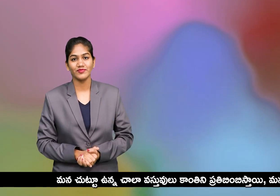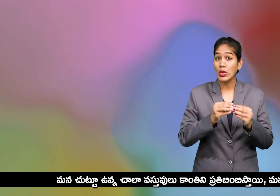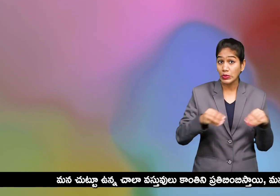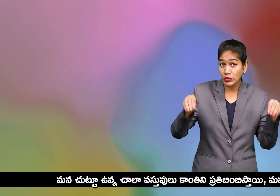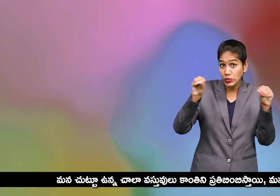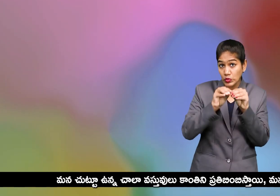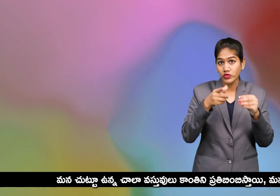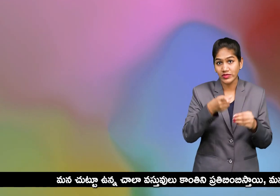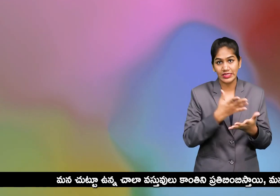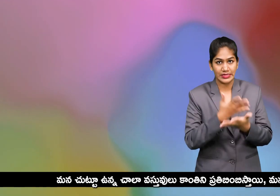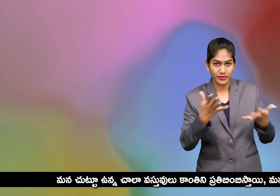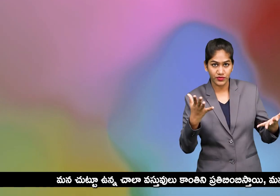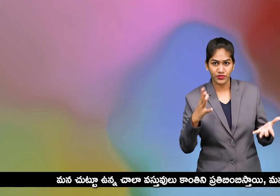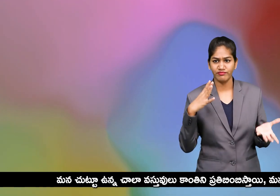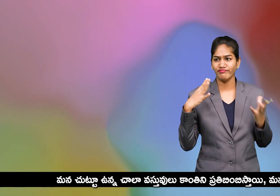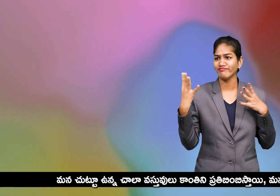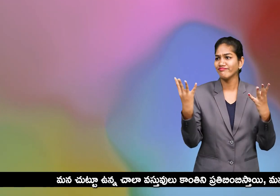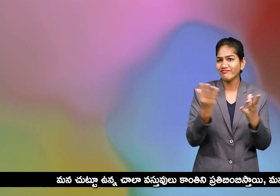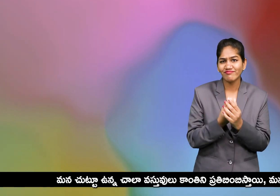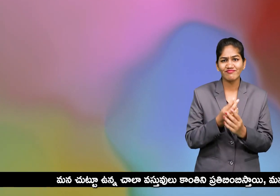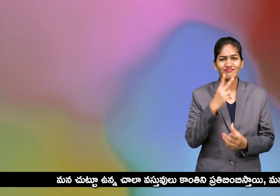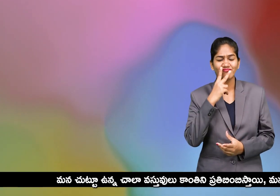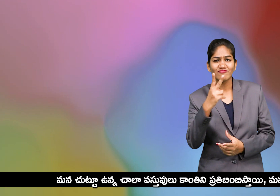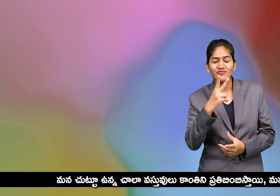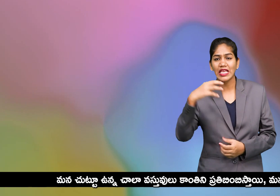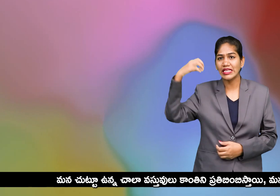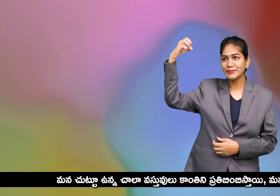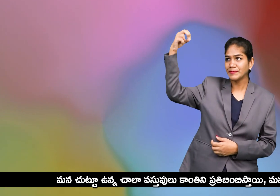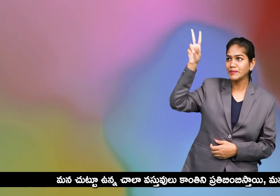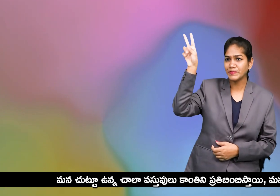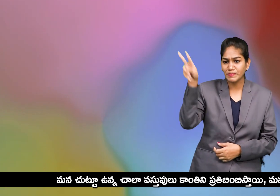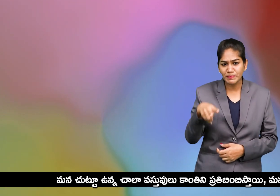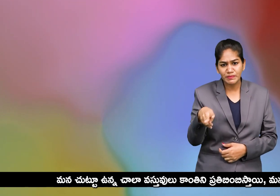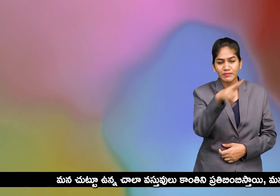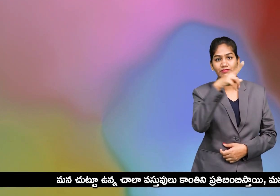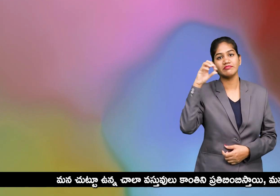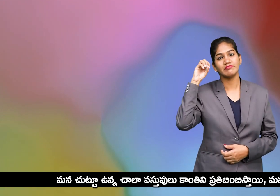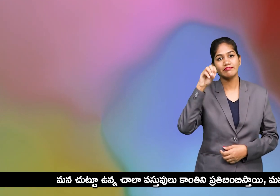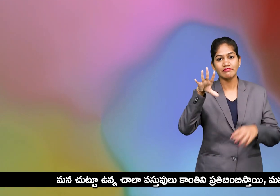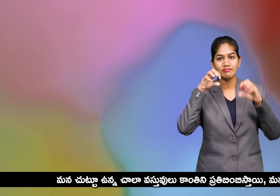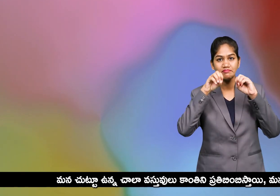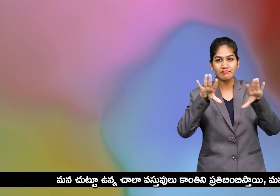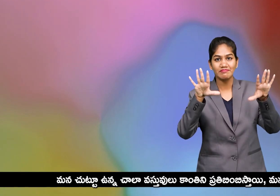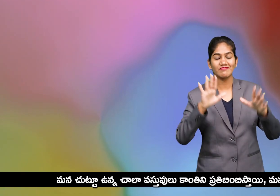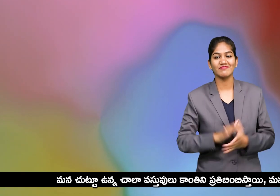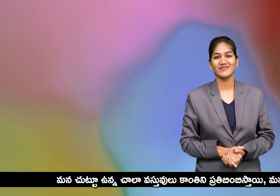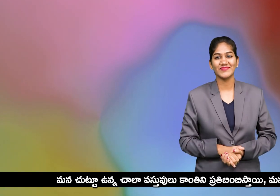మన చుట్టూ ఉన్న చాలా వస్తువులు కాంతిని ప్రతిబింబిస్తాయి. మనం దానిని ఎలా చూస్తాము?